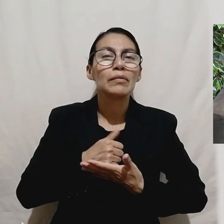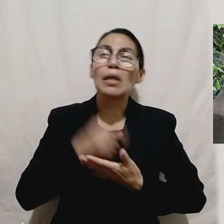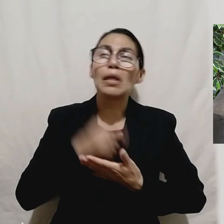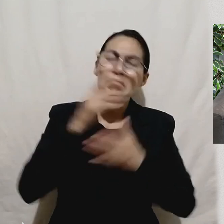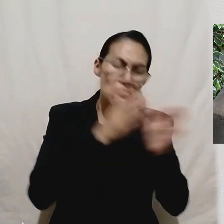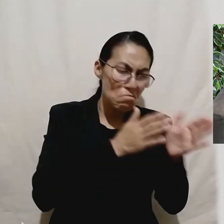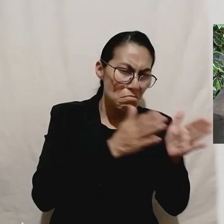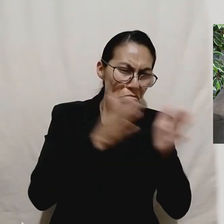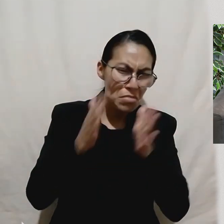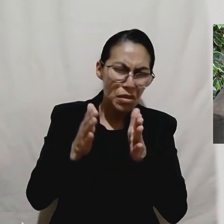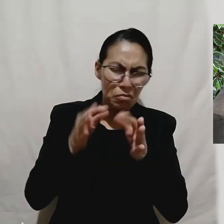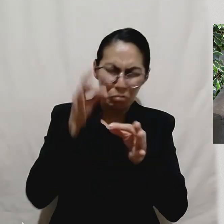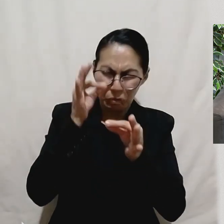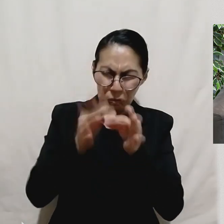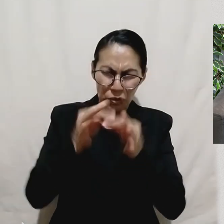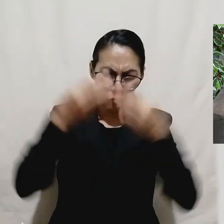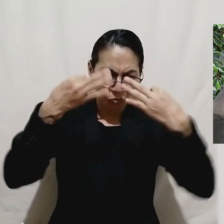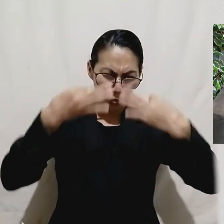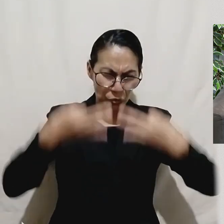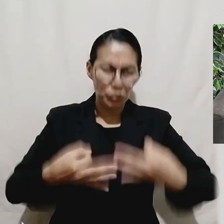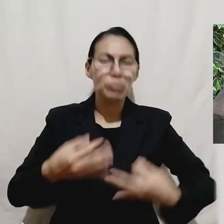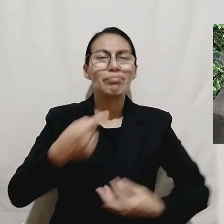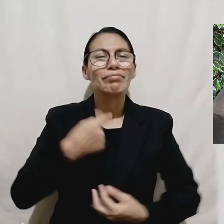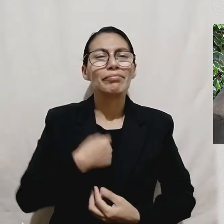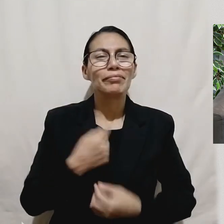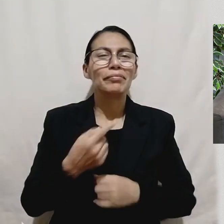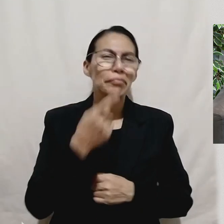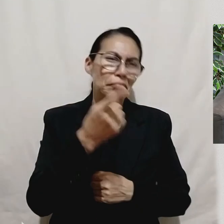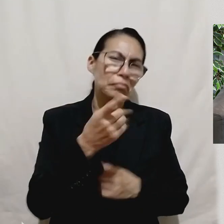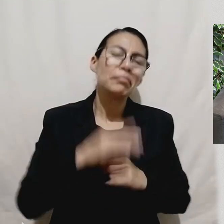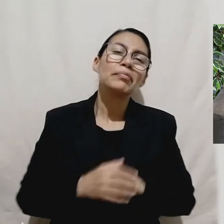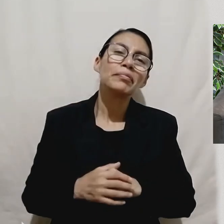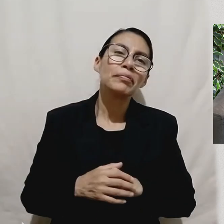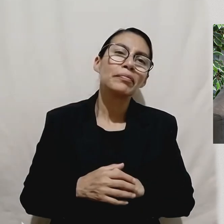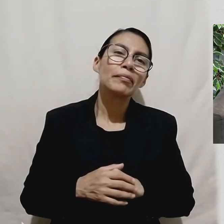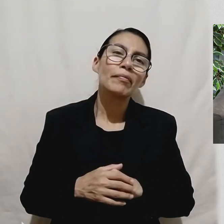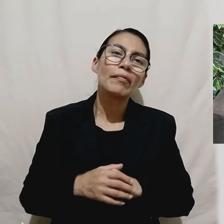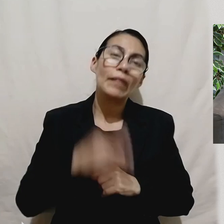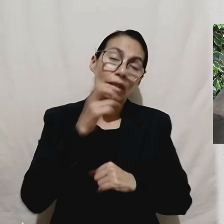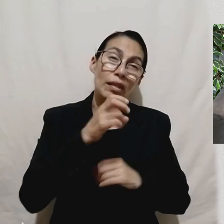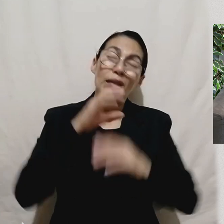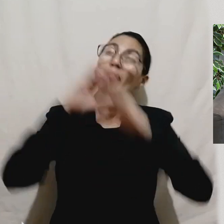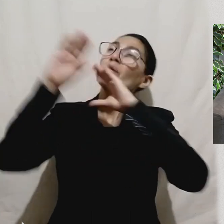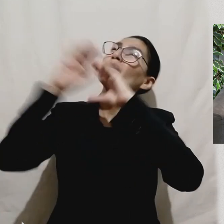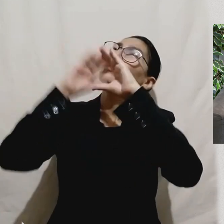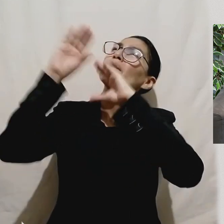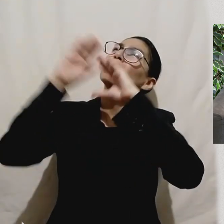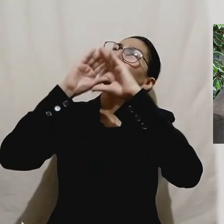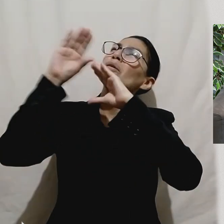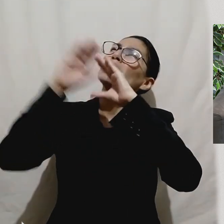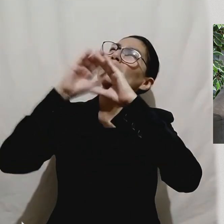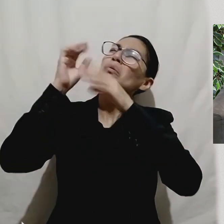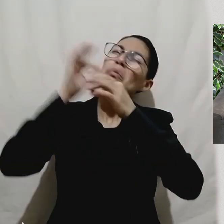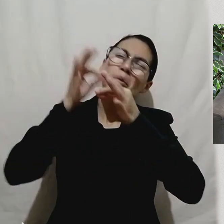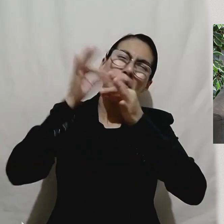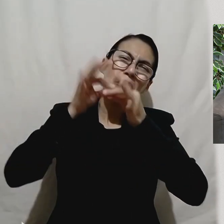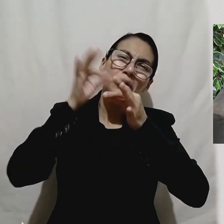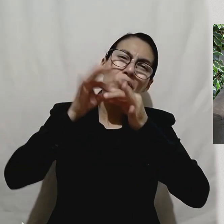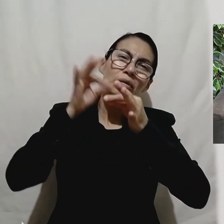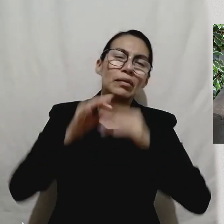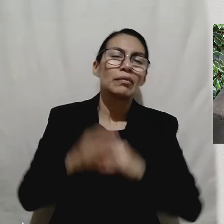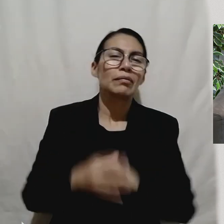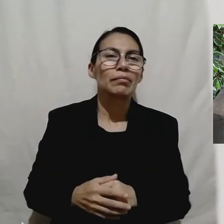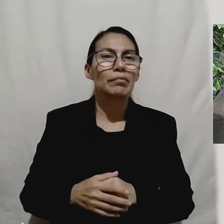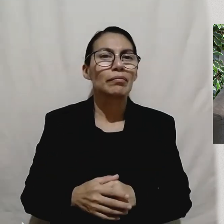tiene un plan para ti entonces es una esa comunicación constante no con con ese amigo que está para ti